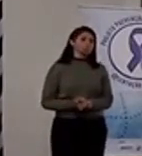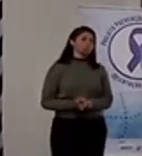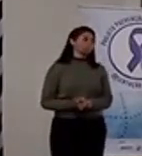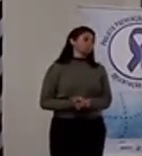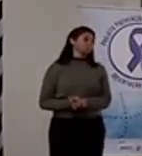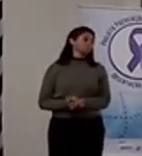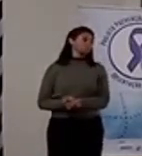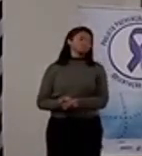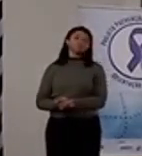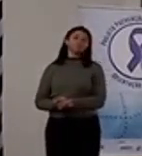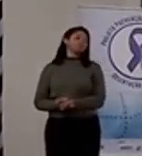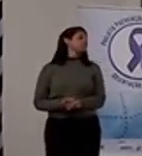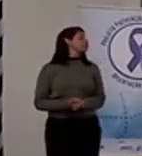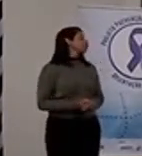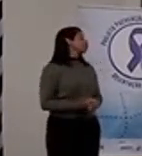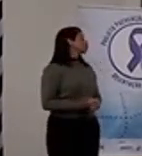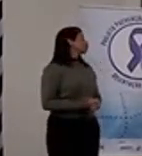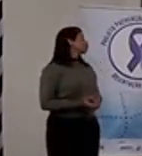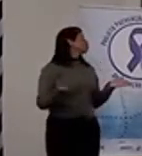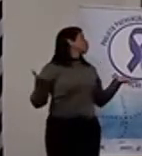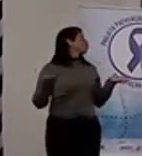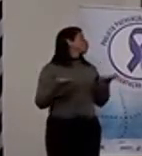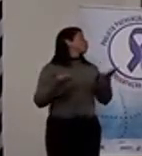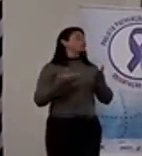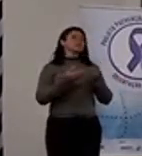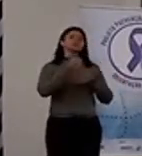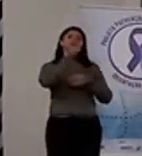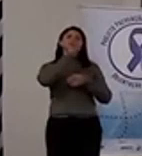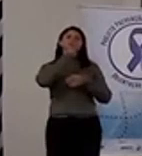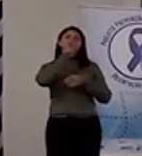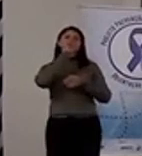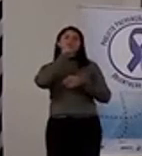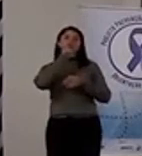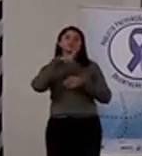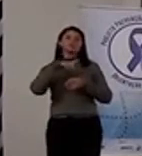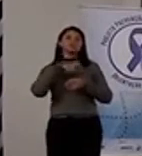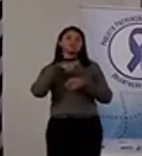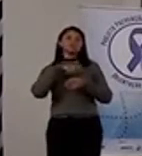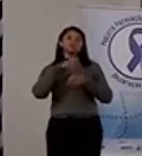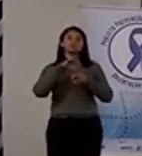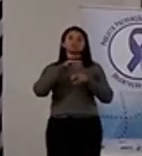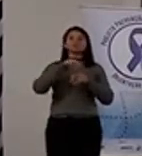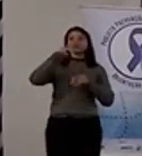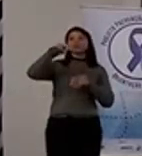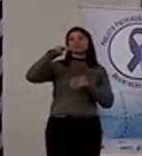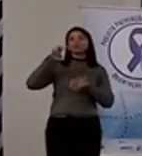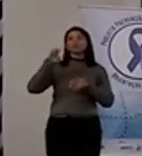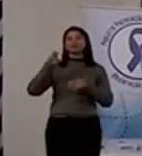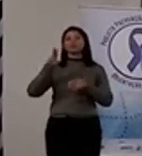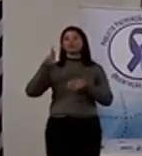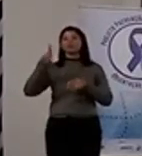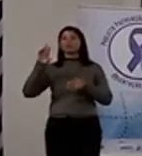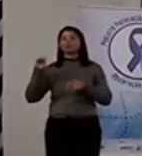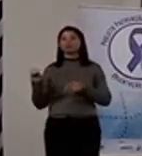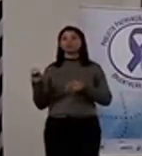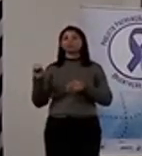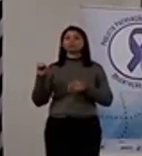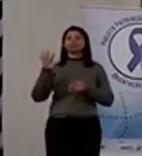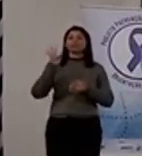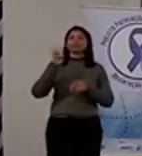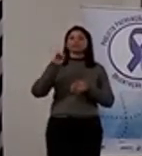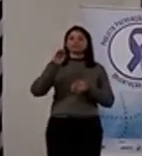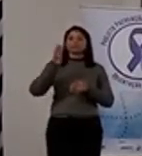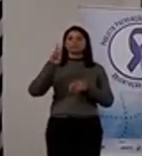Aqui. Esse senhor, ele tem uma doença chamada neurofibromatose tipo 1. Ela é uma doença